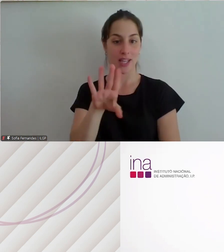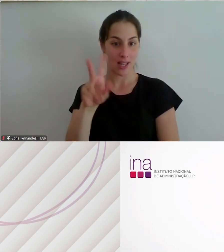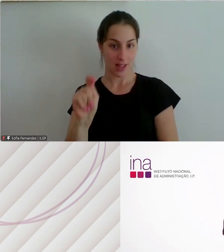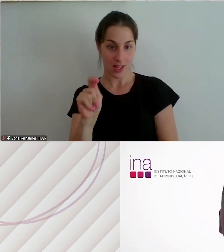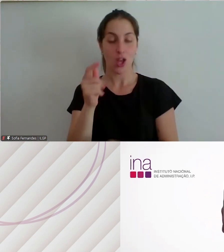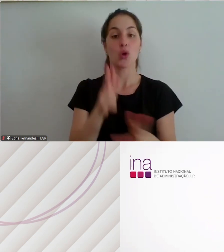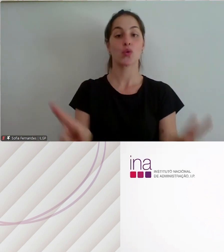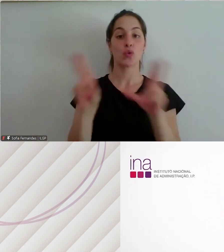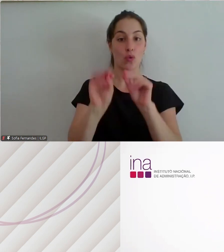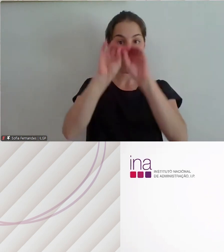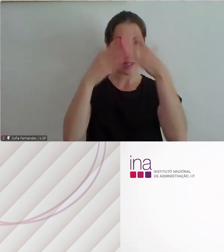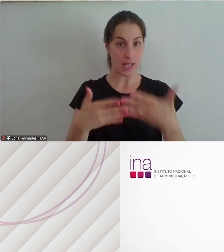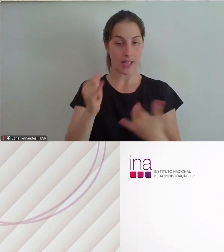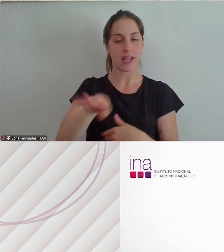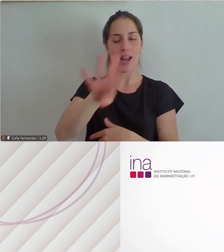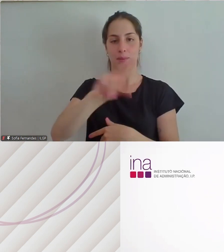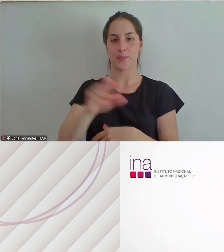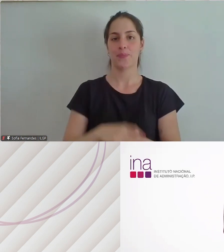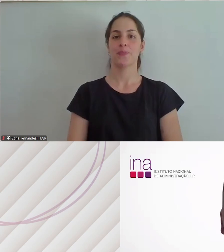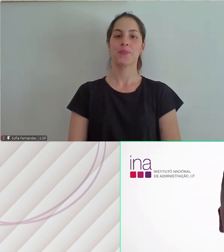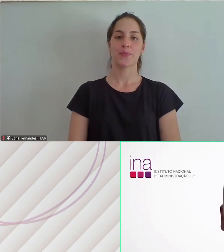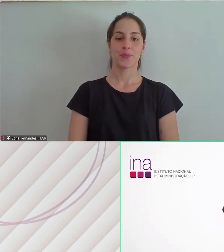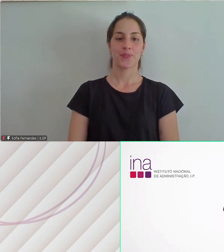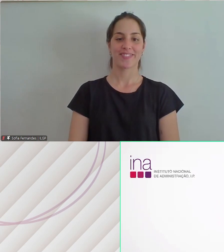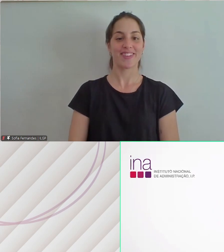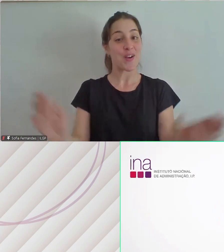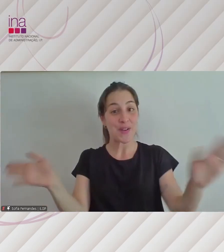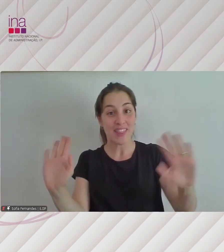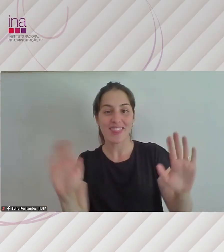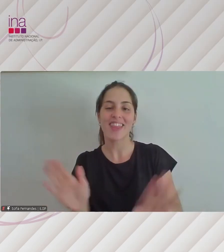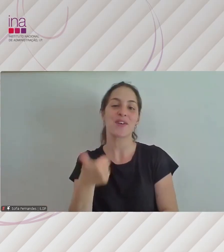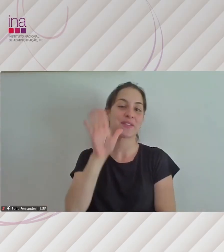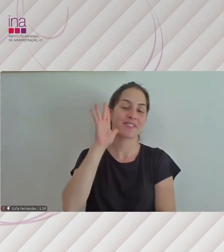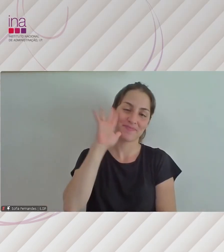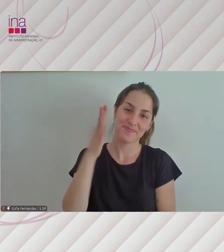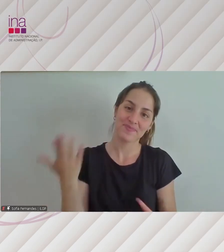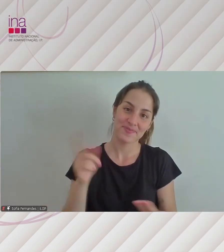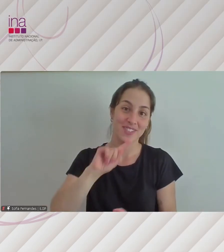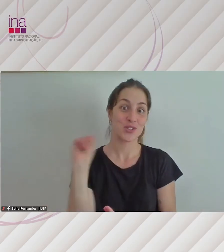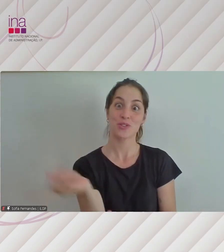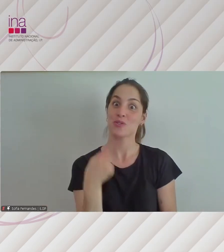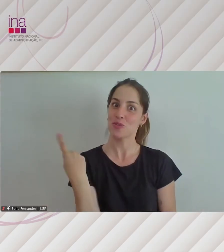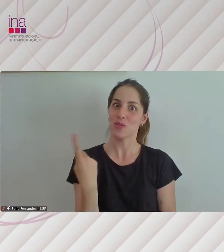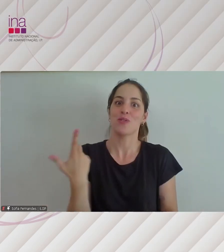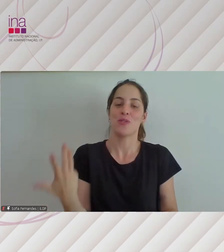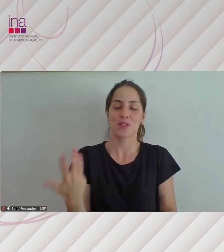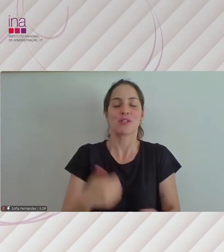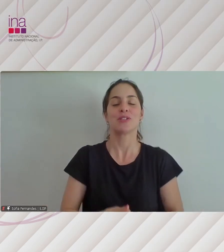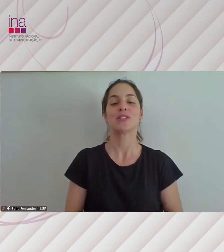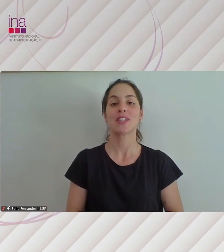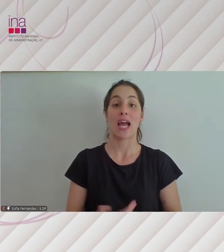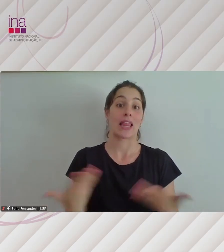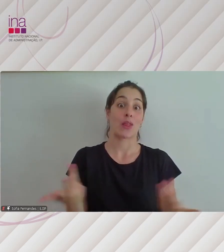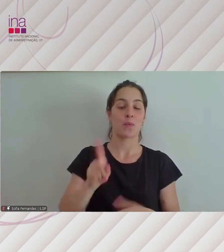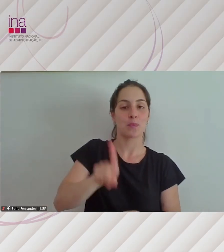da rede INA-Alumni. Olá, muito boa tarde a todos e a todas. Em primeiro